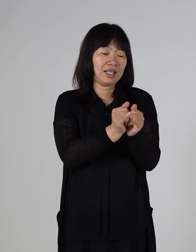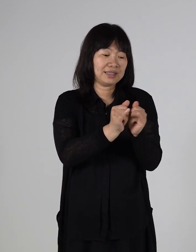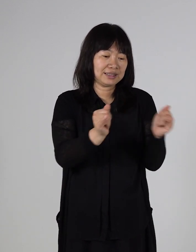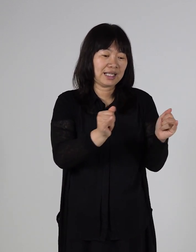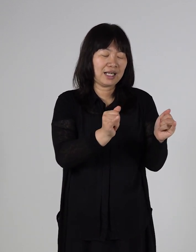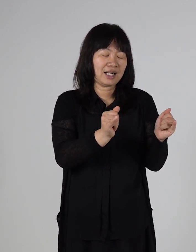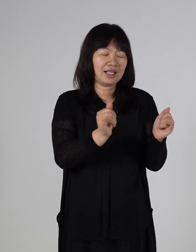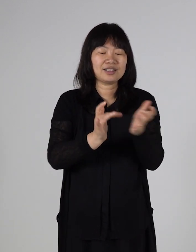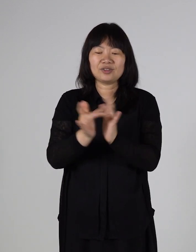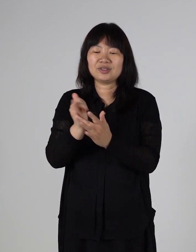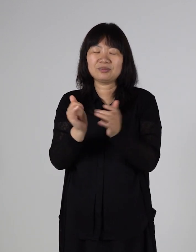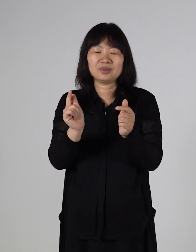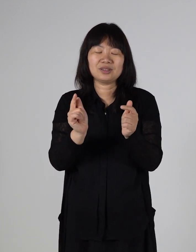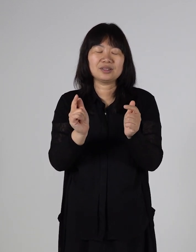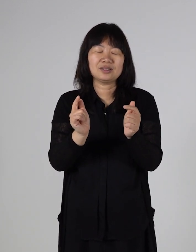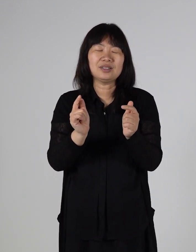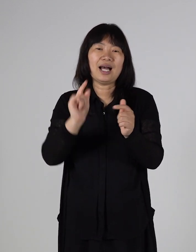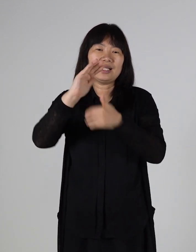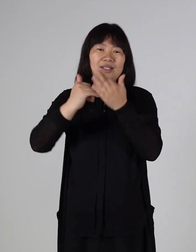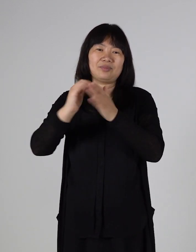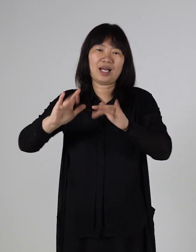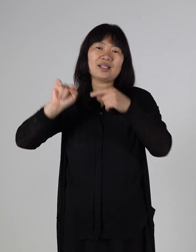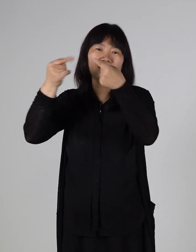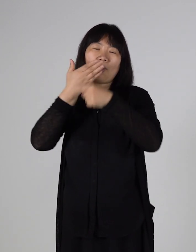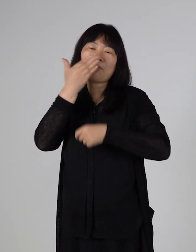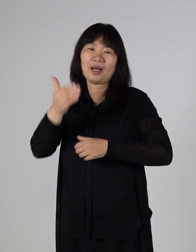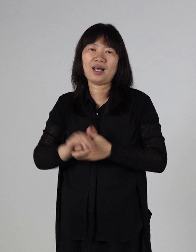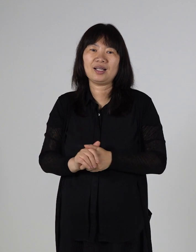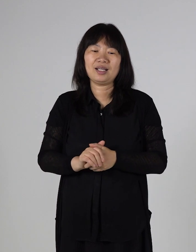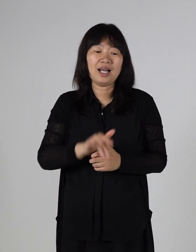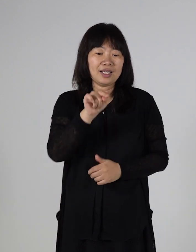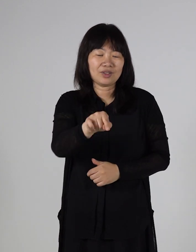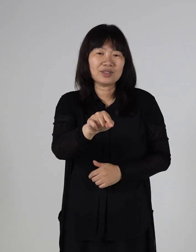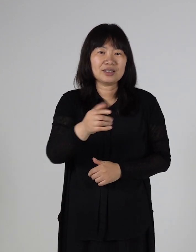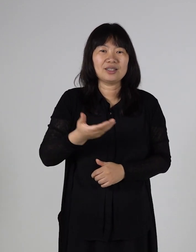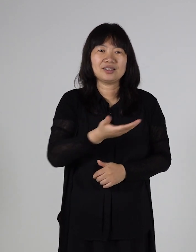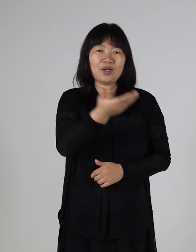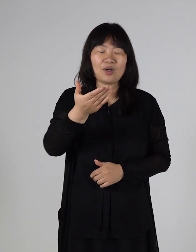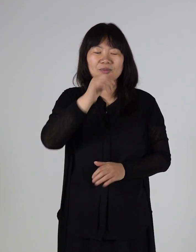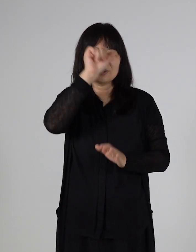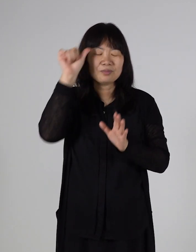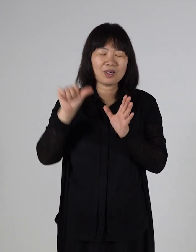삼일교회의 우리 형제 자매들의 일생에 흐르는